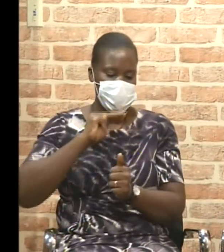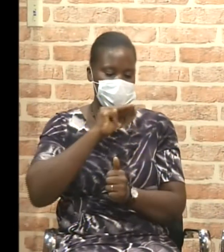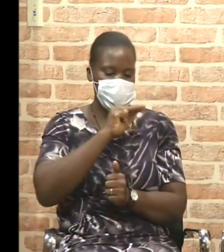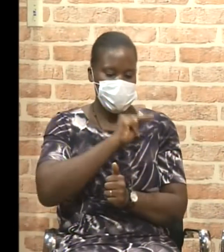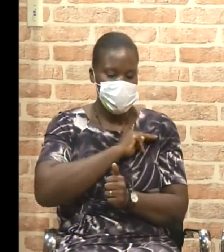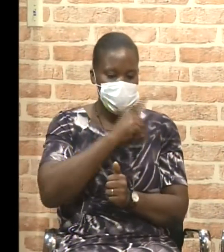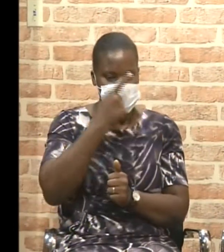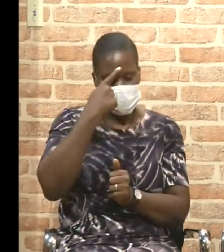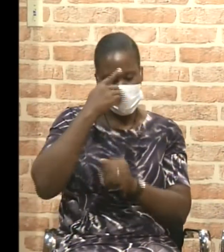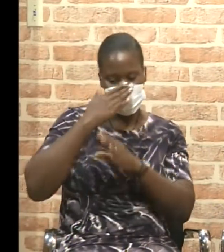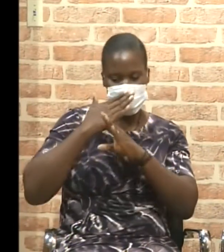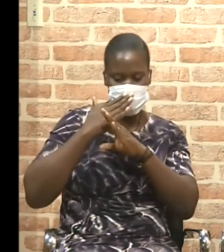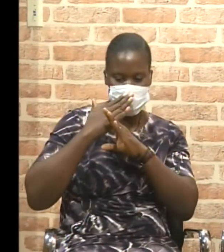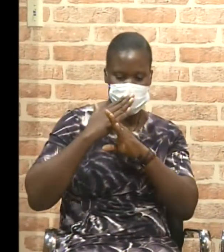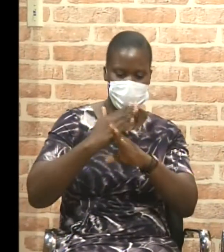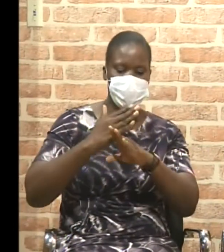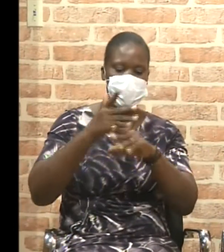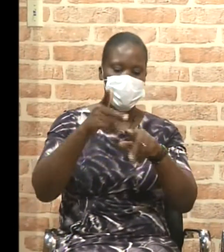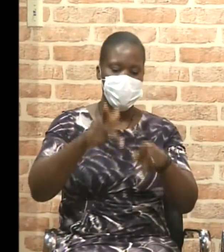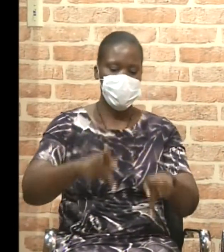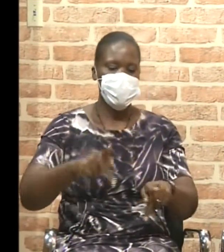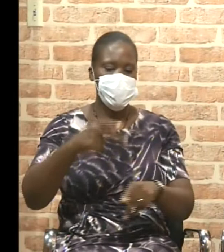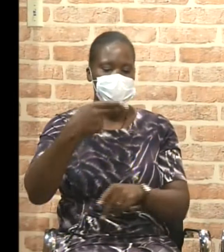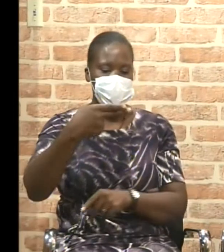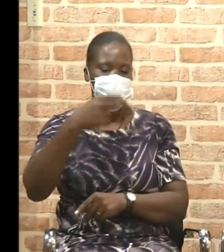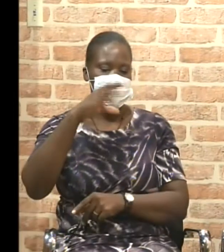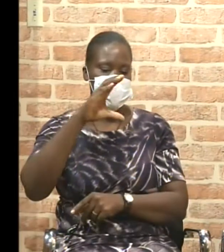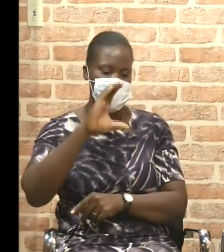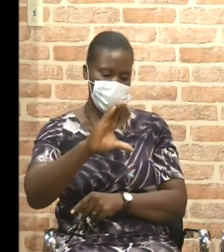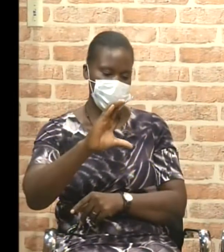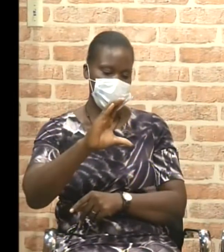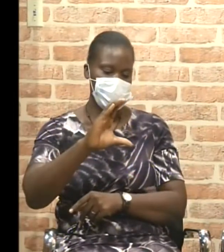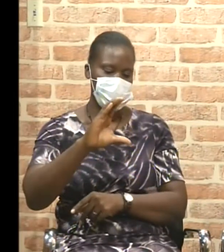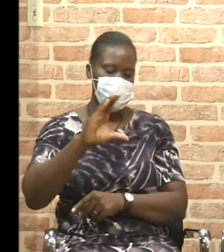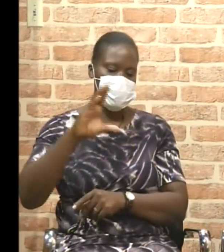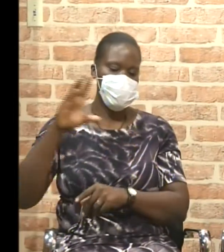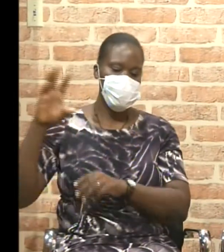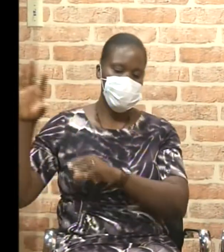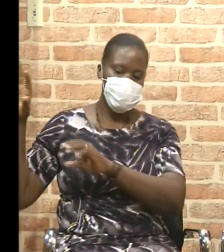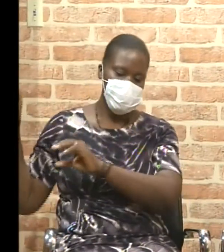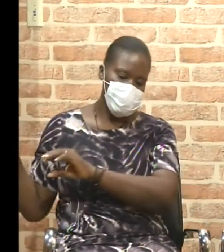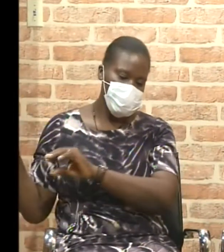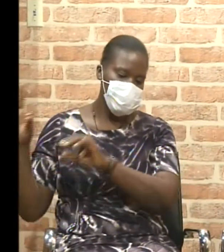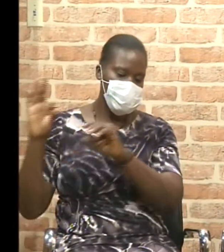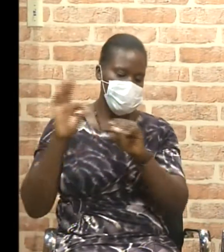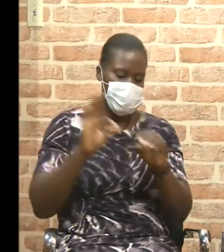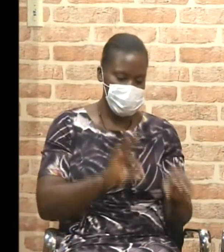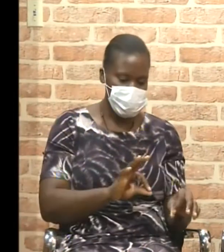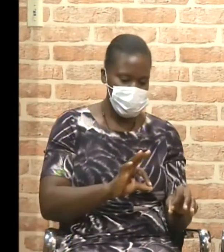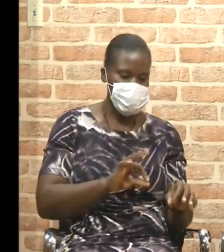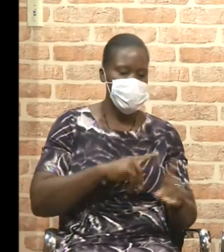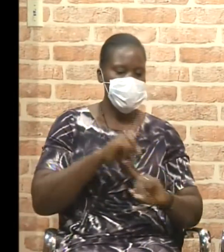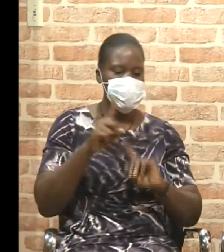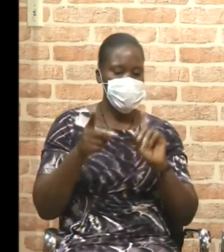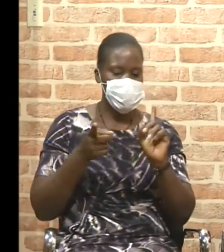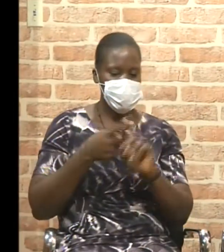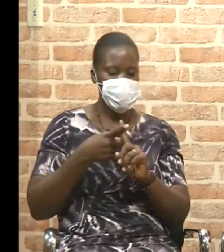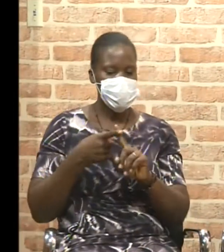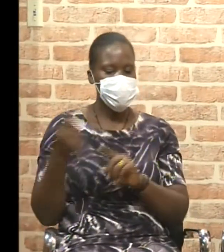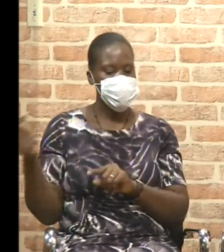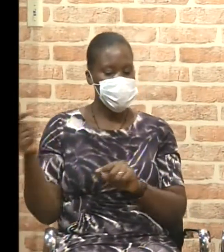empêcher que mon handicapé eux même yo faire le déplacement qui pas trop nécessaire parce que le monde dans les vini il connaît que automatiquement le vini